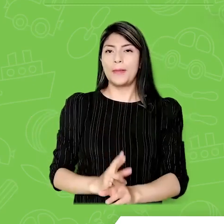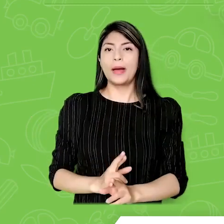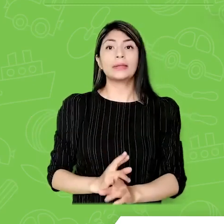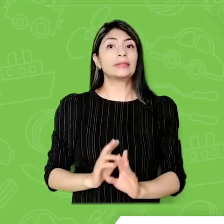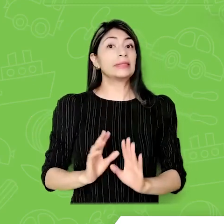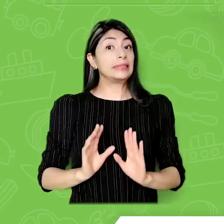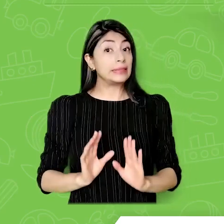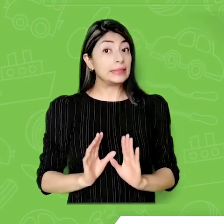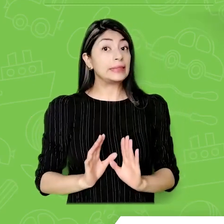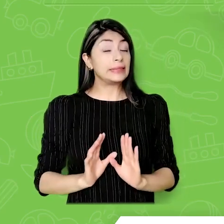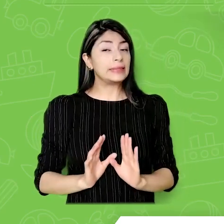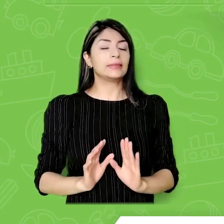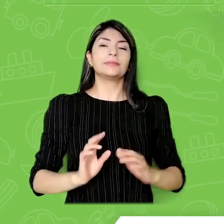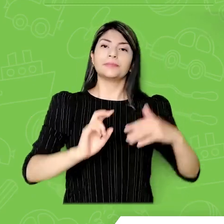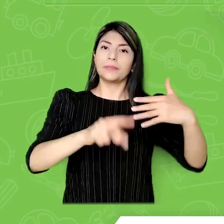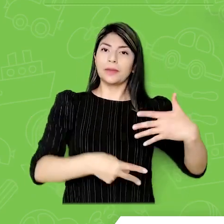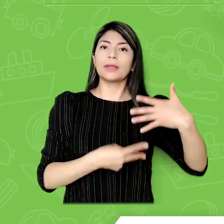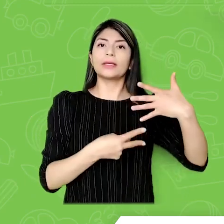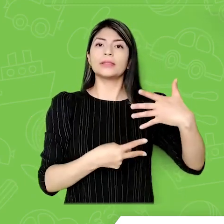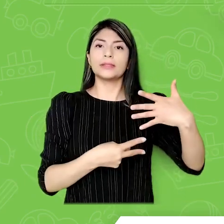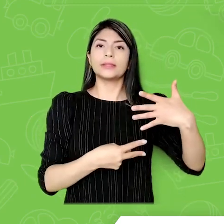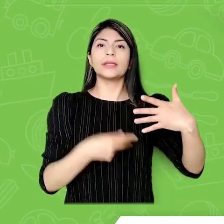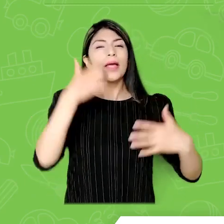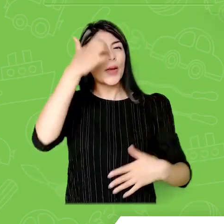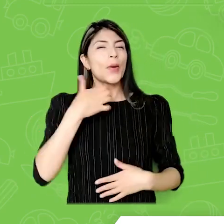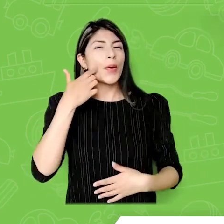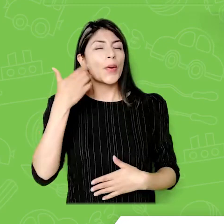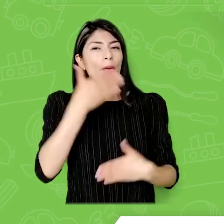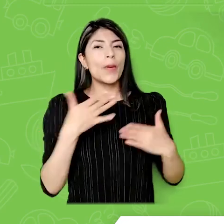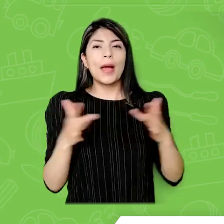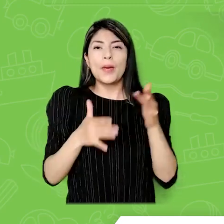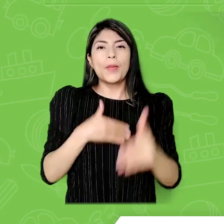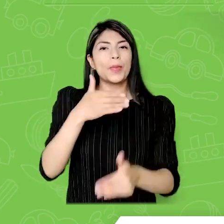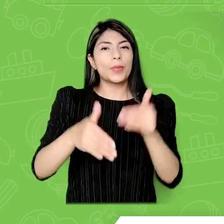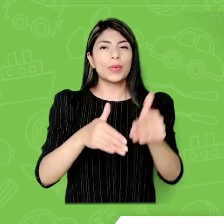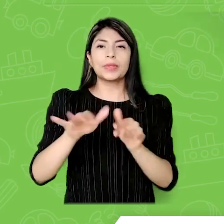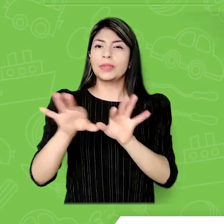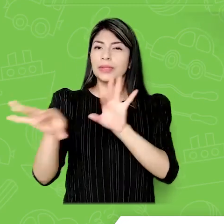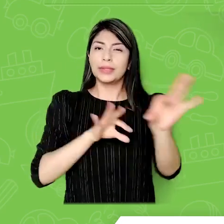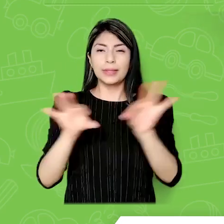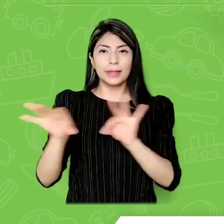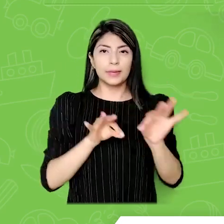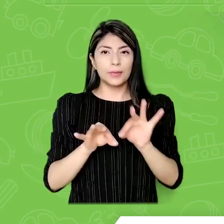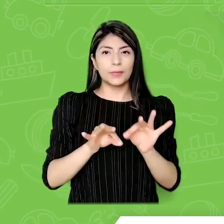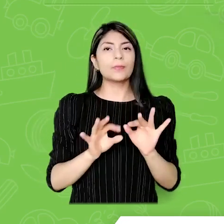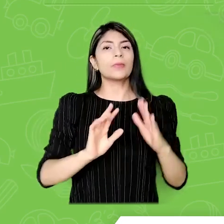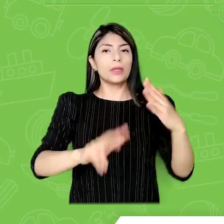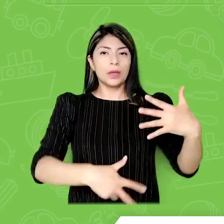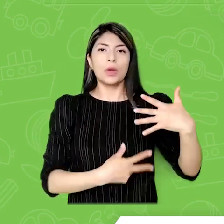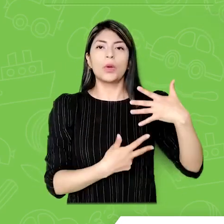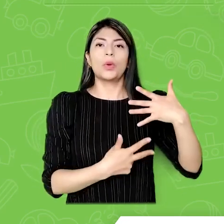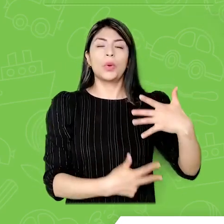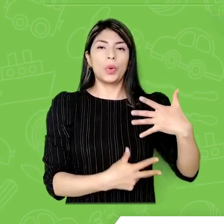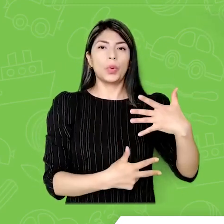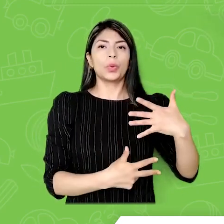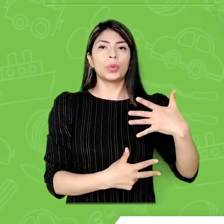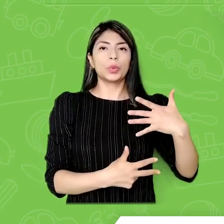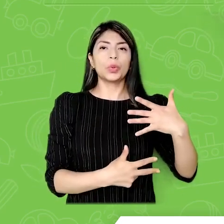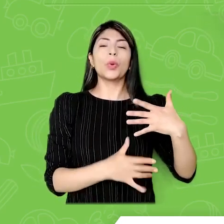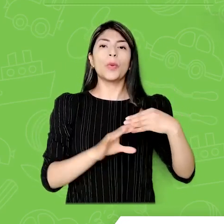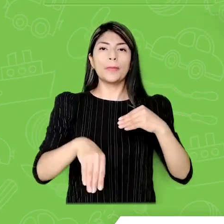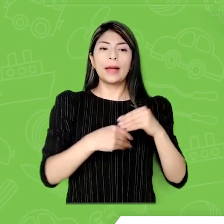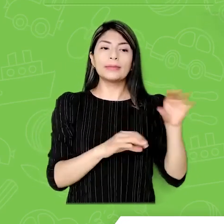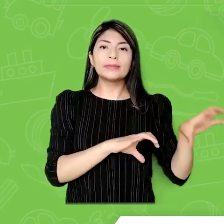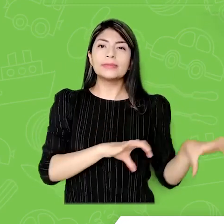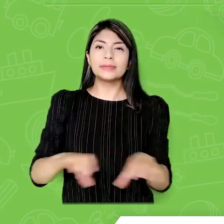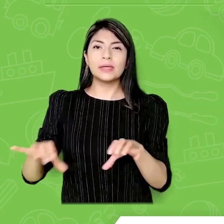este proceso de selección. 8. Realizar acciones para cometer fraude u otras irregularidades en este proceso